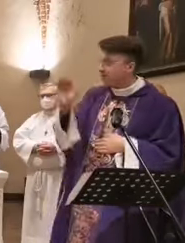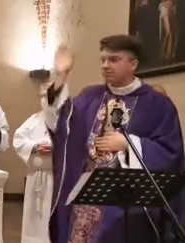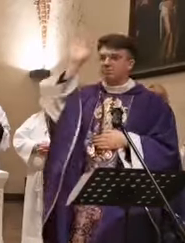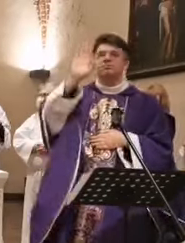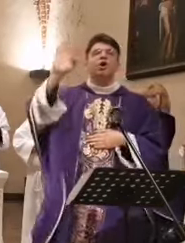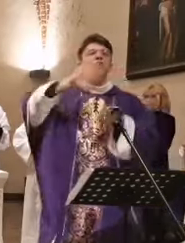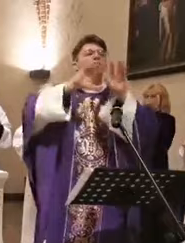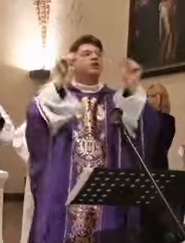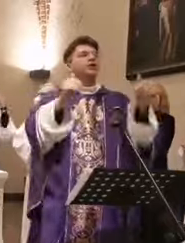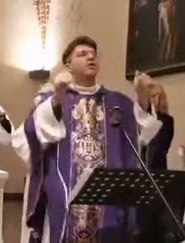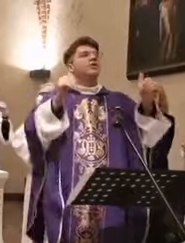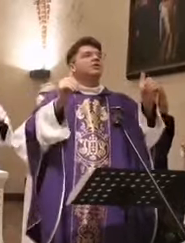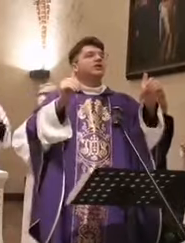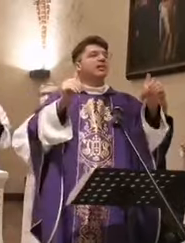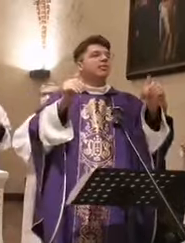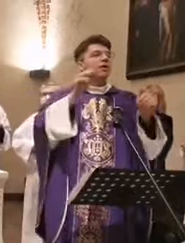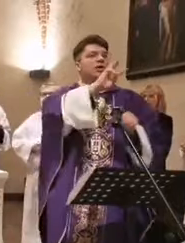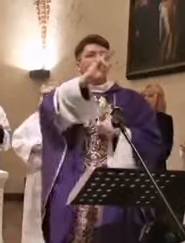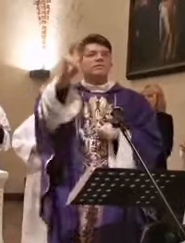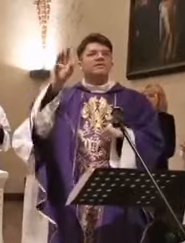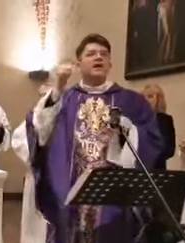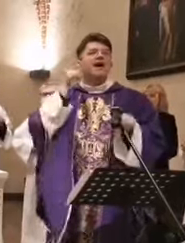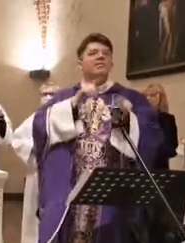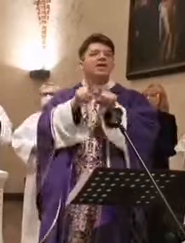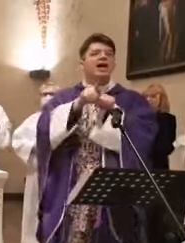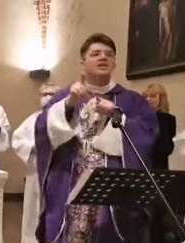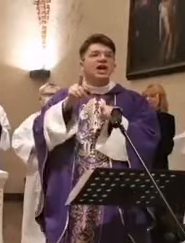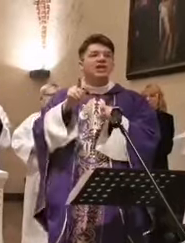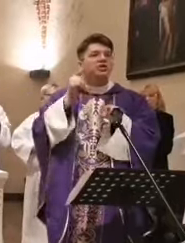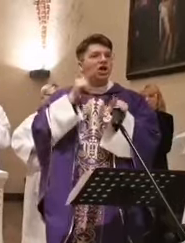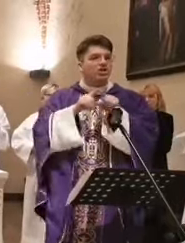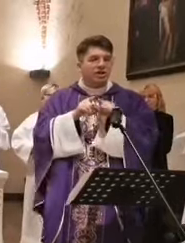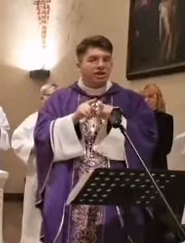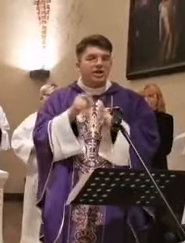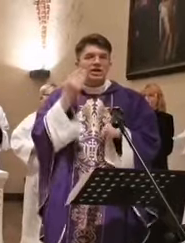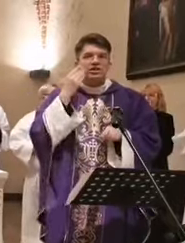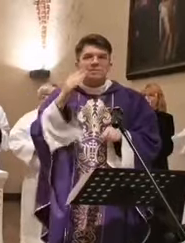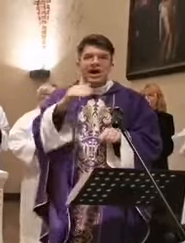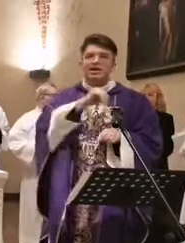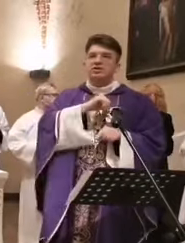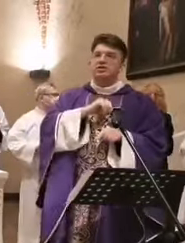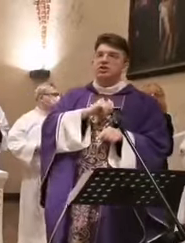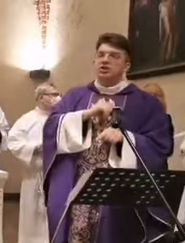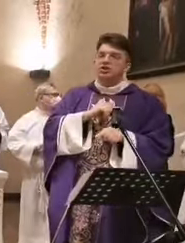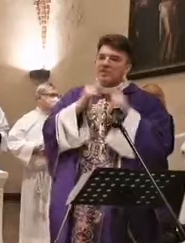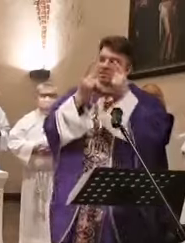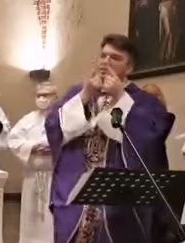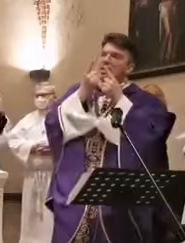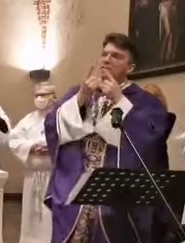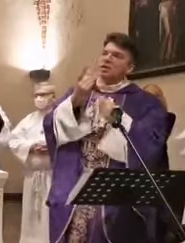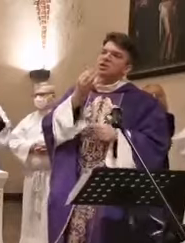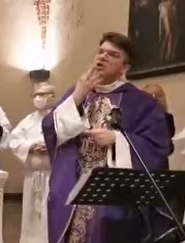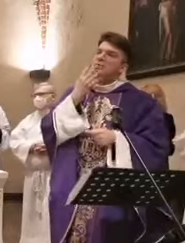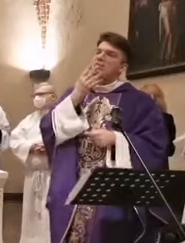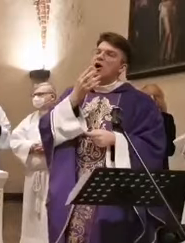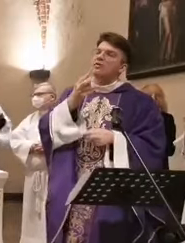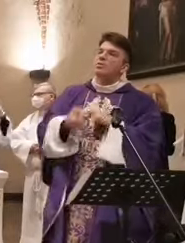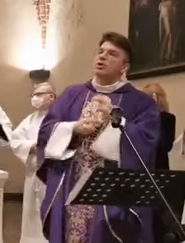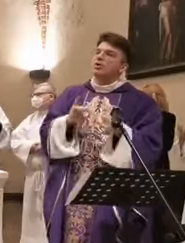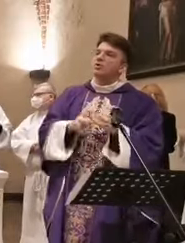Spowiadam Cię, Bogu Wszechmogącemu, i Wam, bracia i siostry, że bardzo zgrzeszyłem